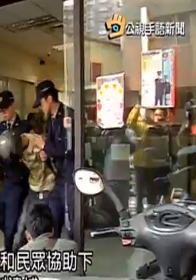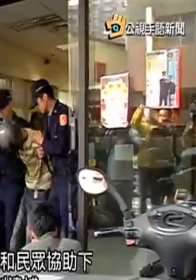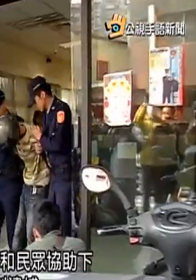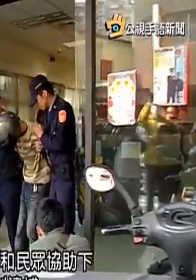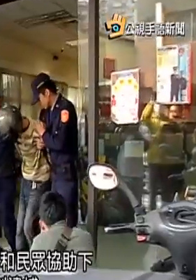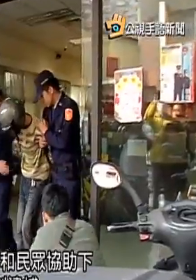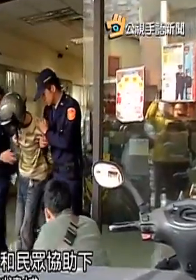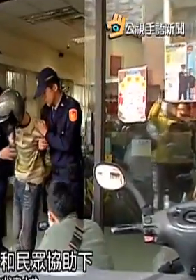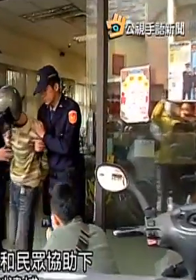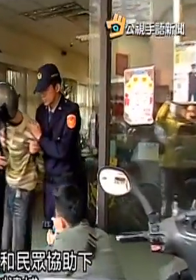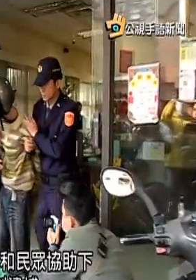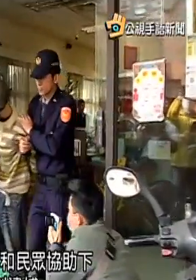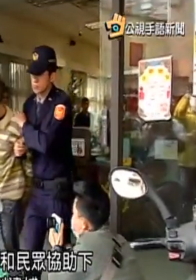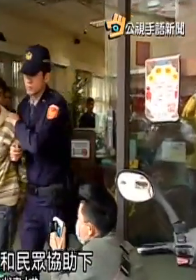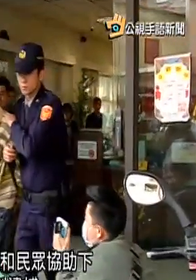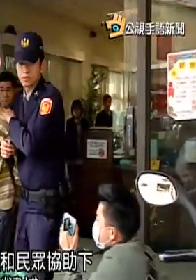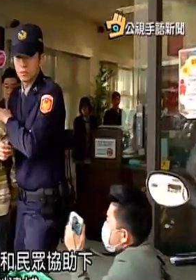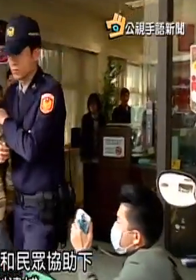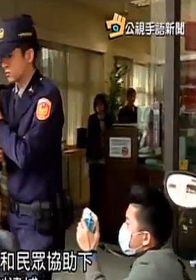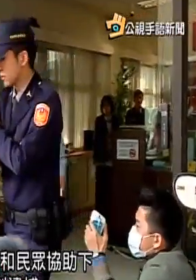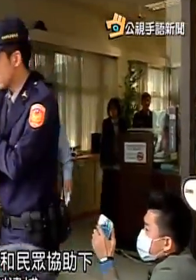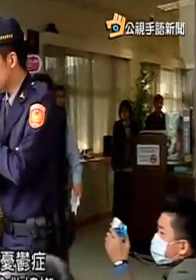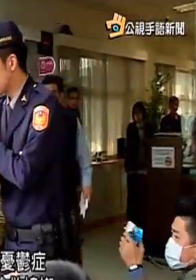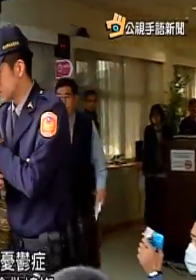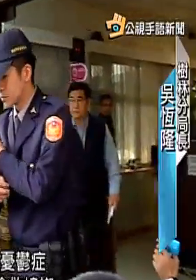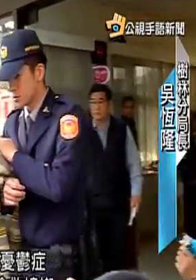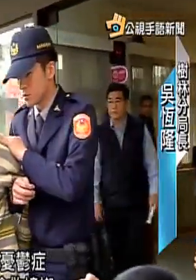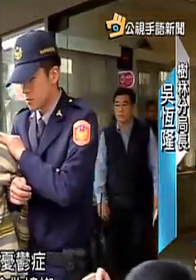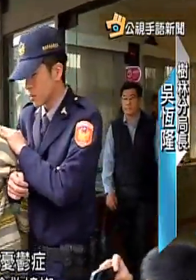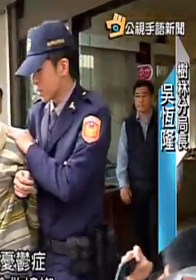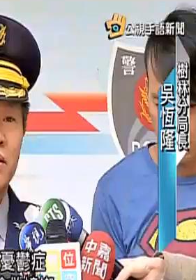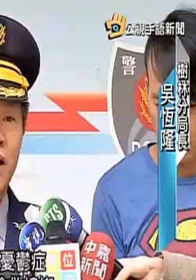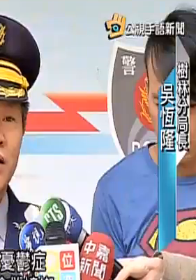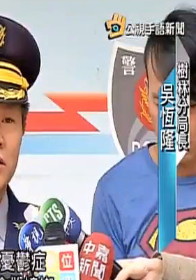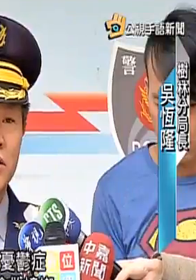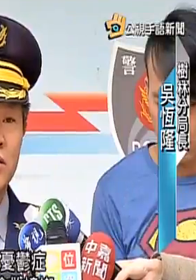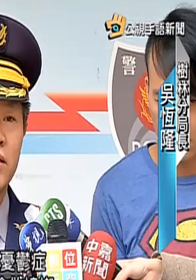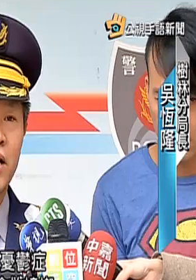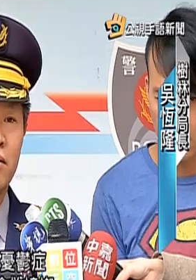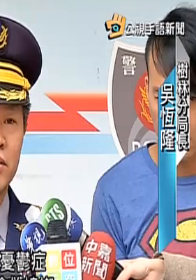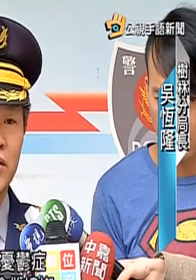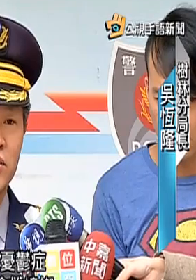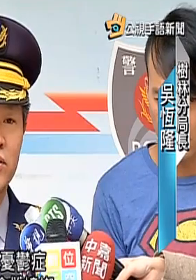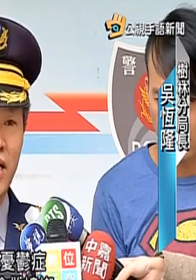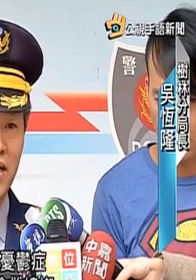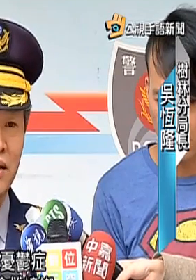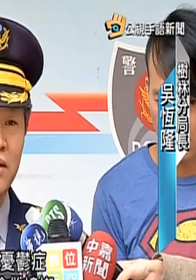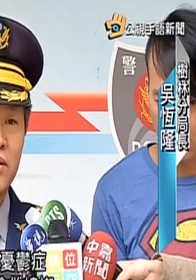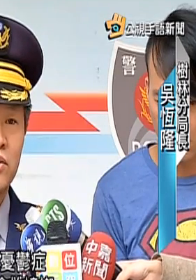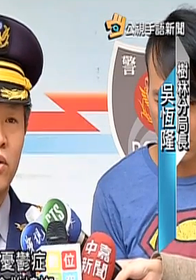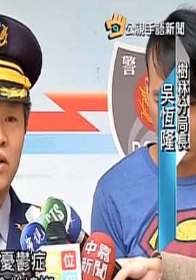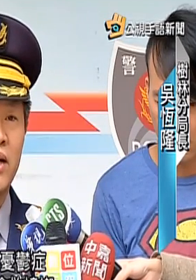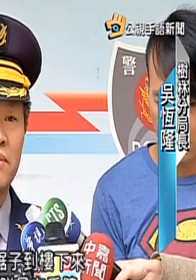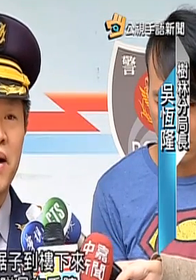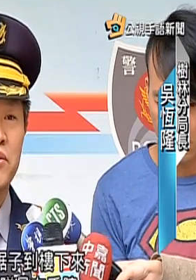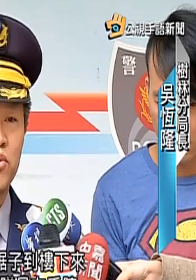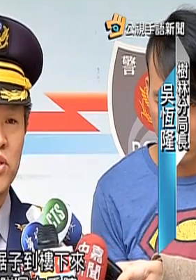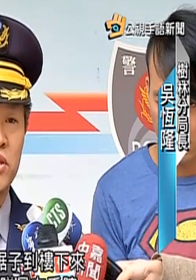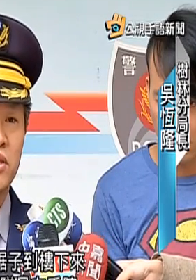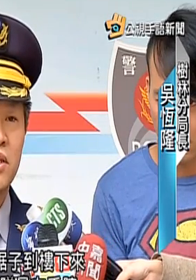民众的协助下及时押至逮捕。 因为患有忧郁症，他自称要抢救蟑螂，所以拿一把锯子